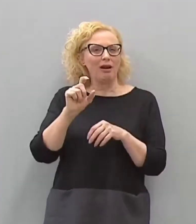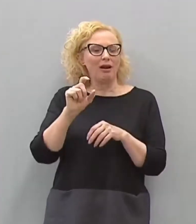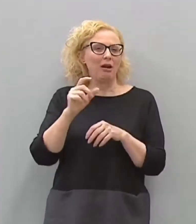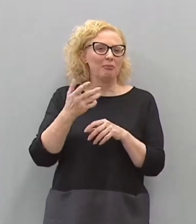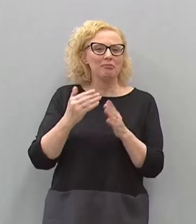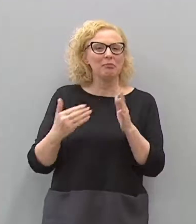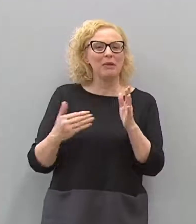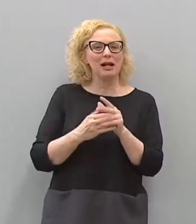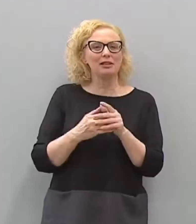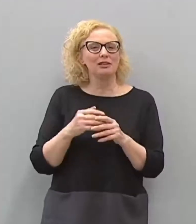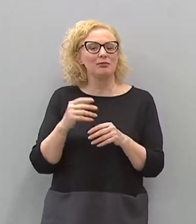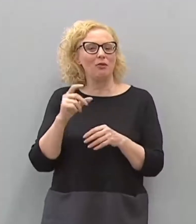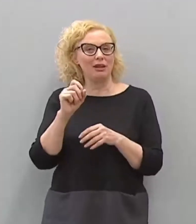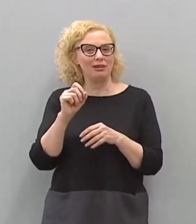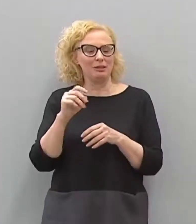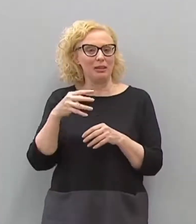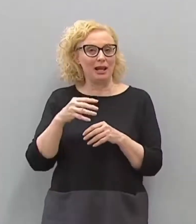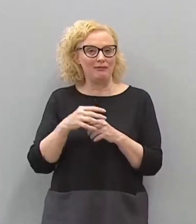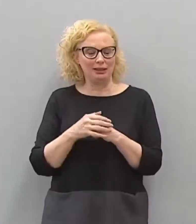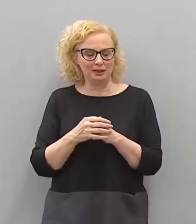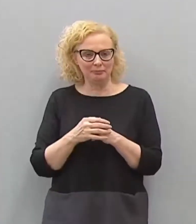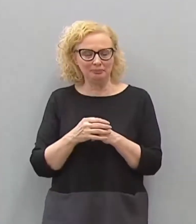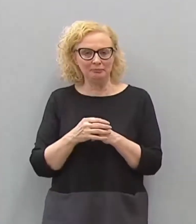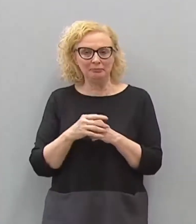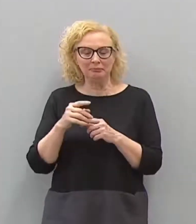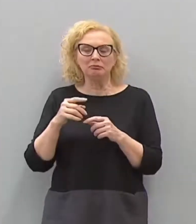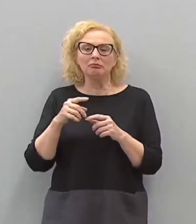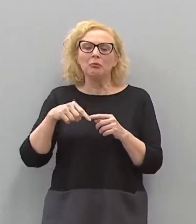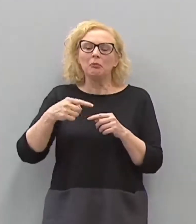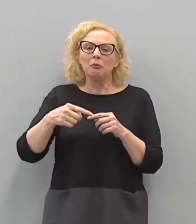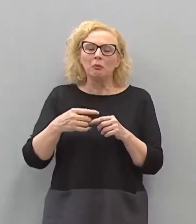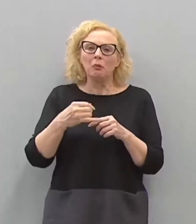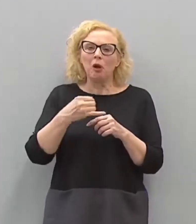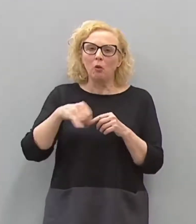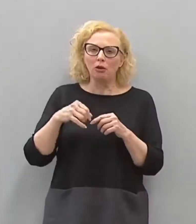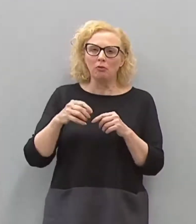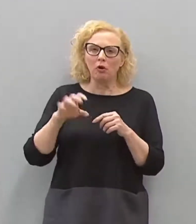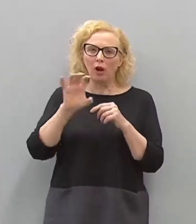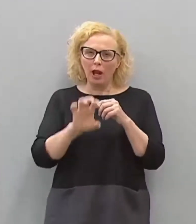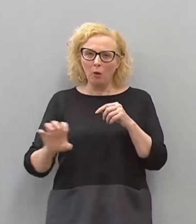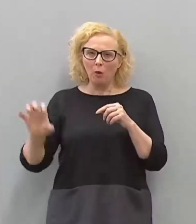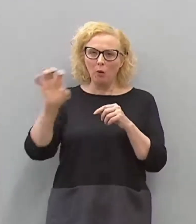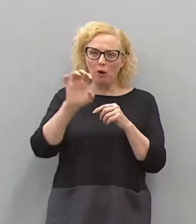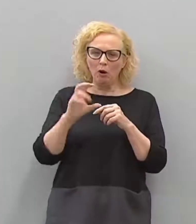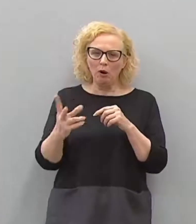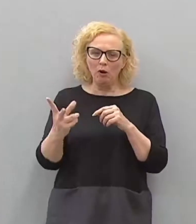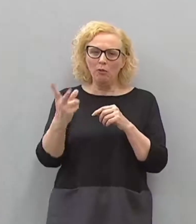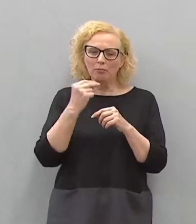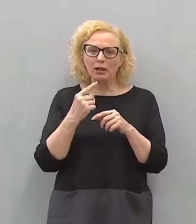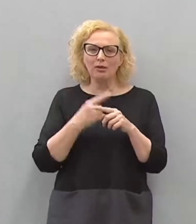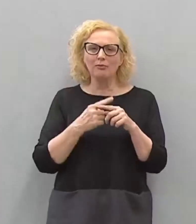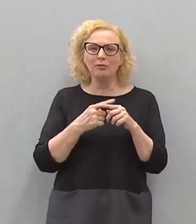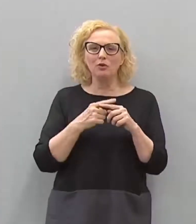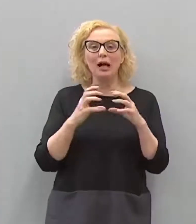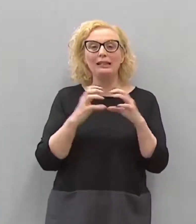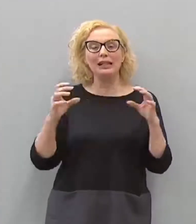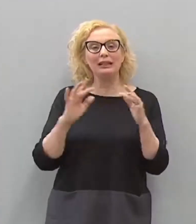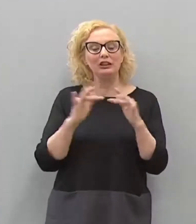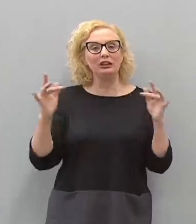ultimamente anche in base a disposizioni europee e all'agenda digitale nazionale